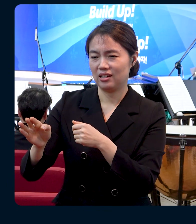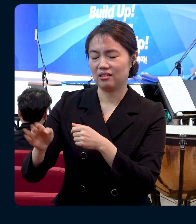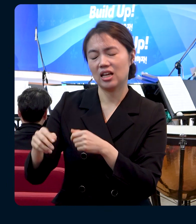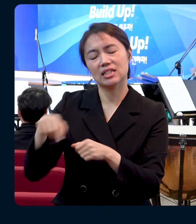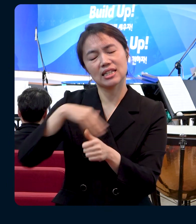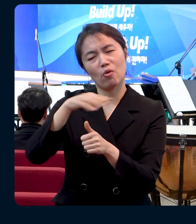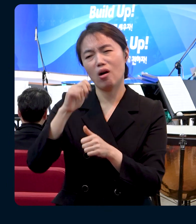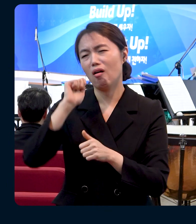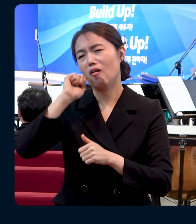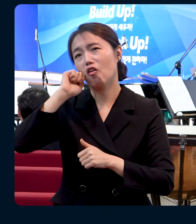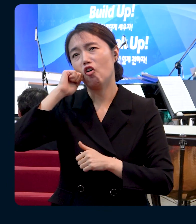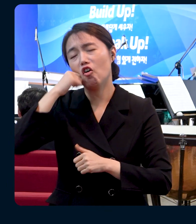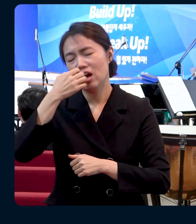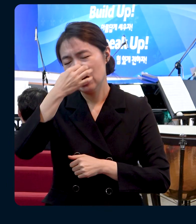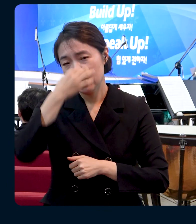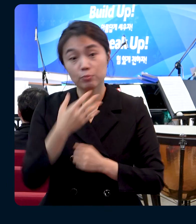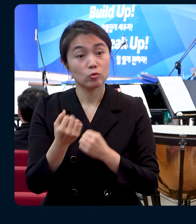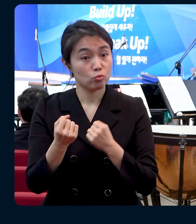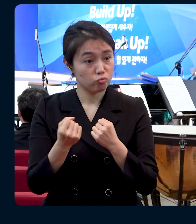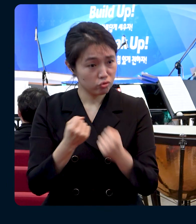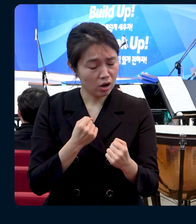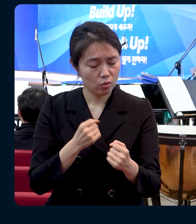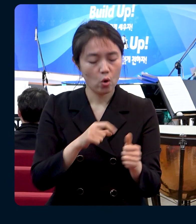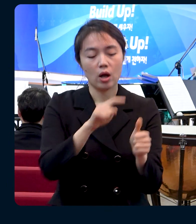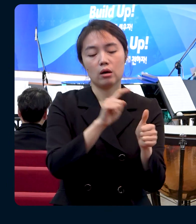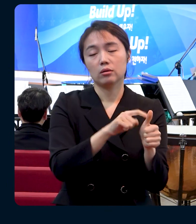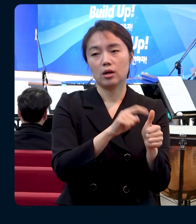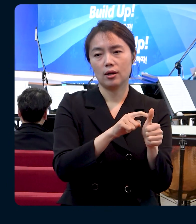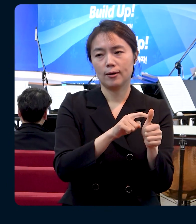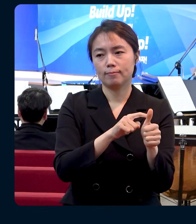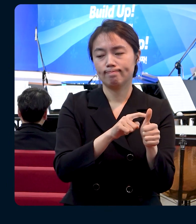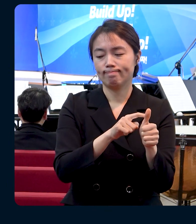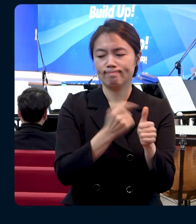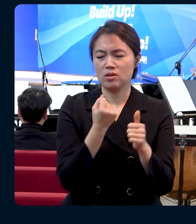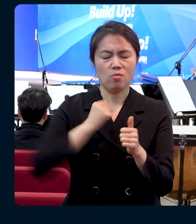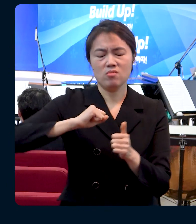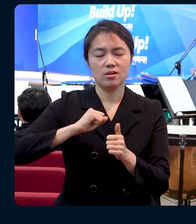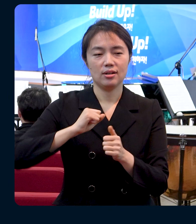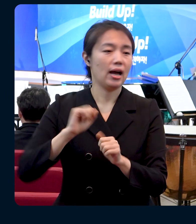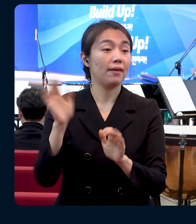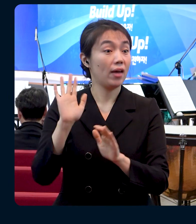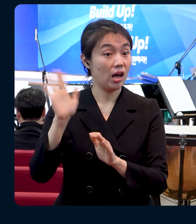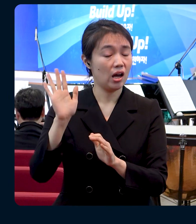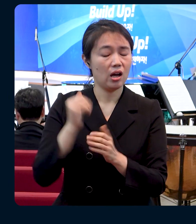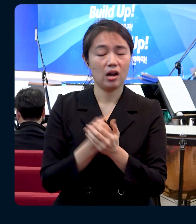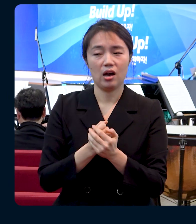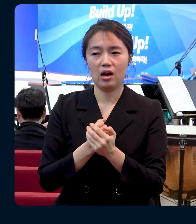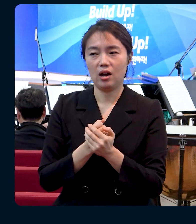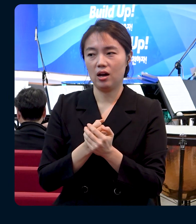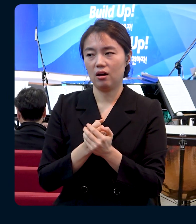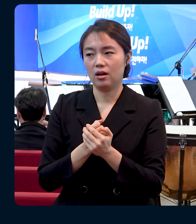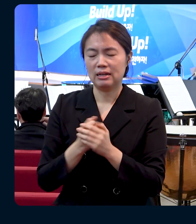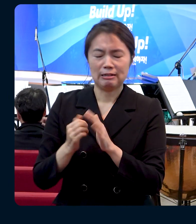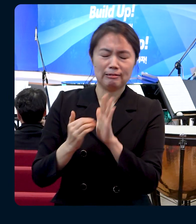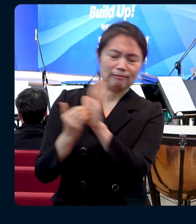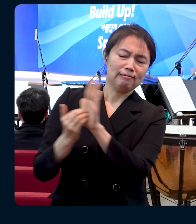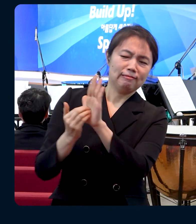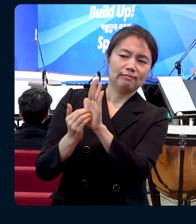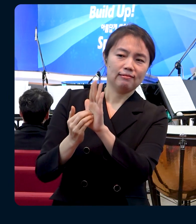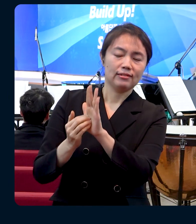너무 힘들지만, 그러나 요셉은요 그 상황을 거부하지 않았습니다. 그 상황에 저항하지